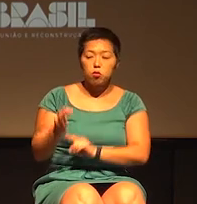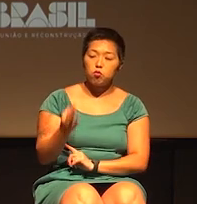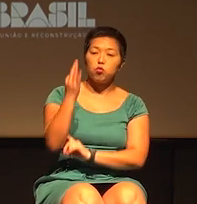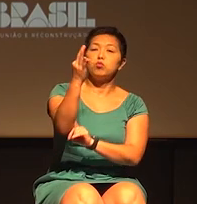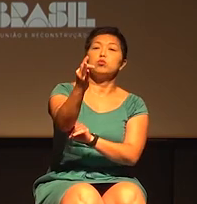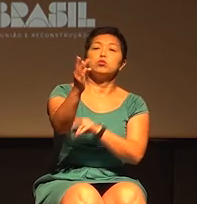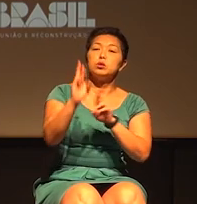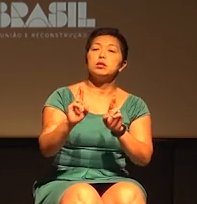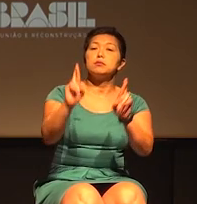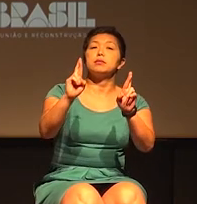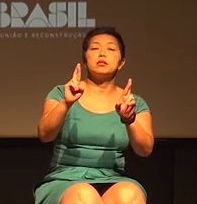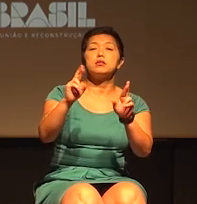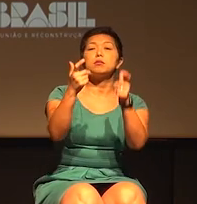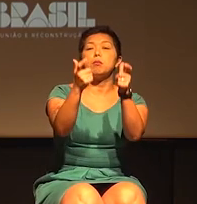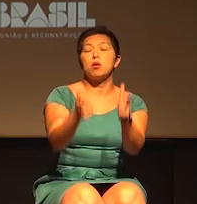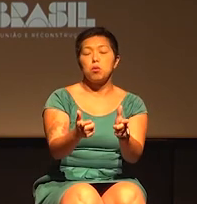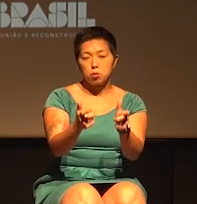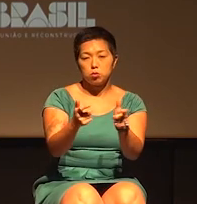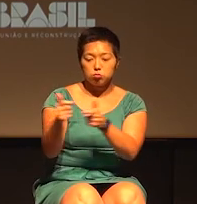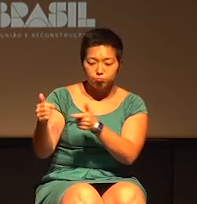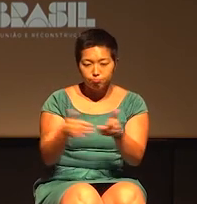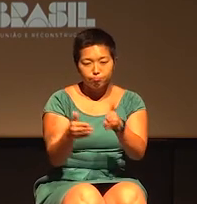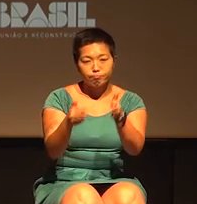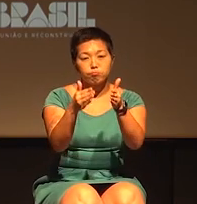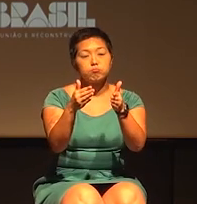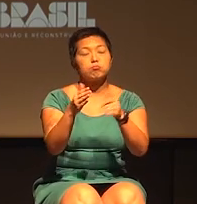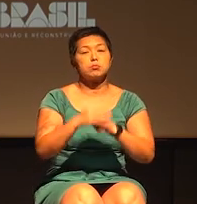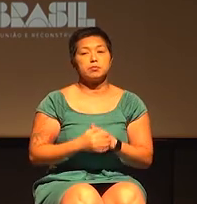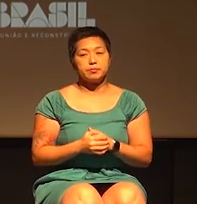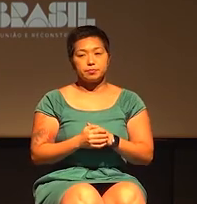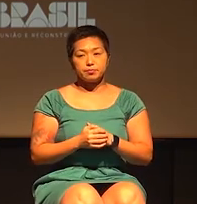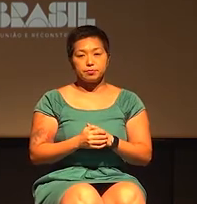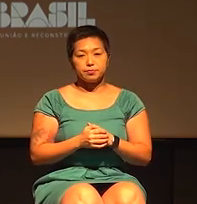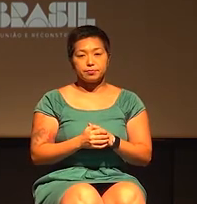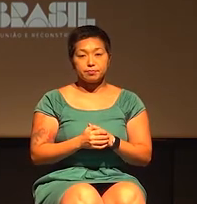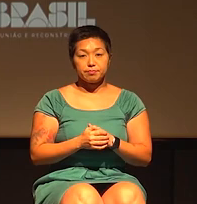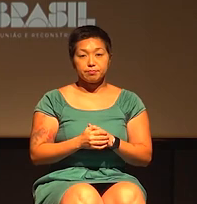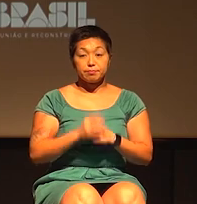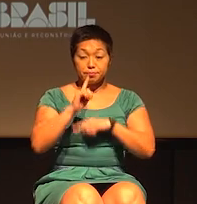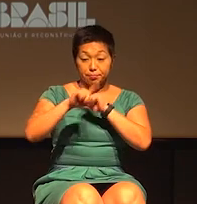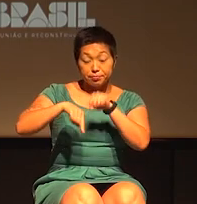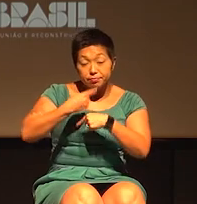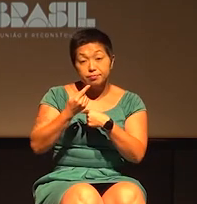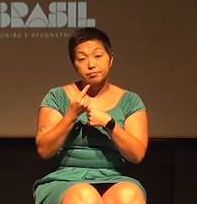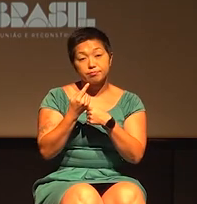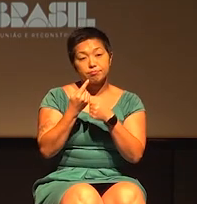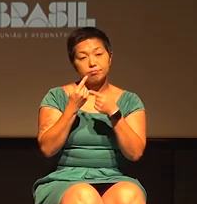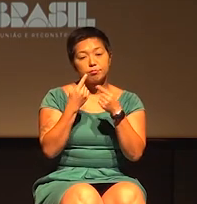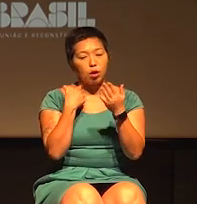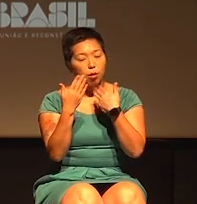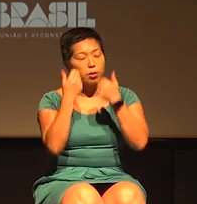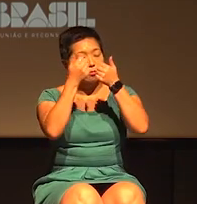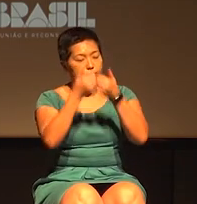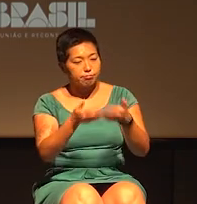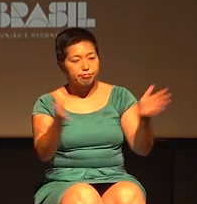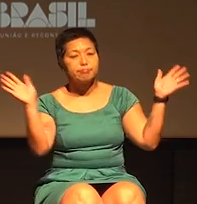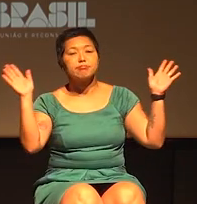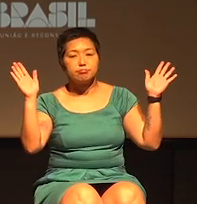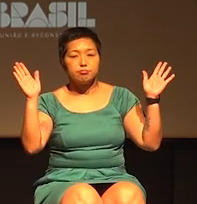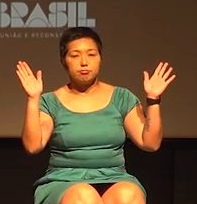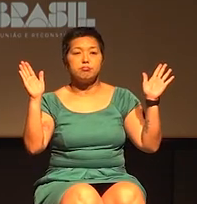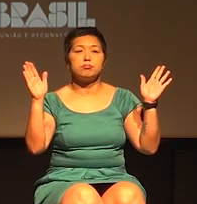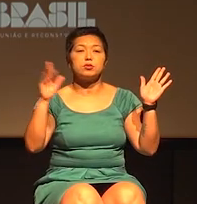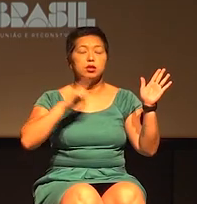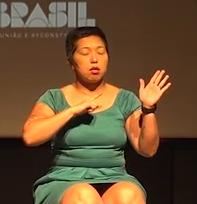que tá vendo né Para onde vai para daí a gente abrir eh essa essa conversa né as perguntas